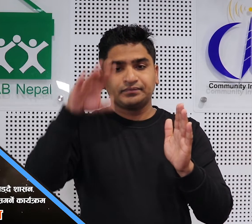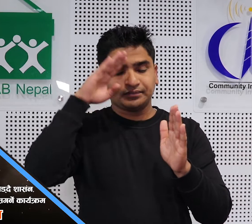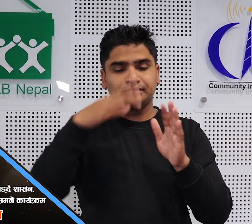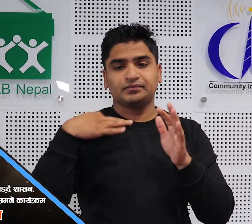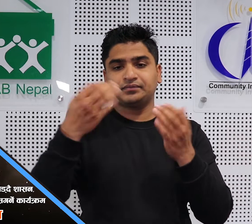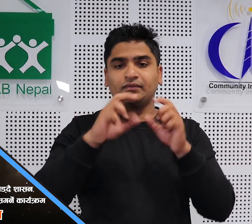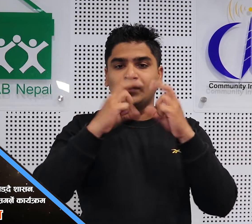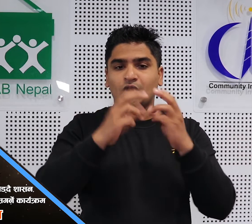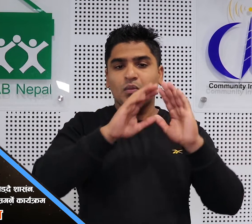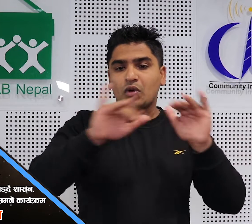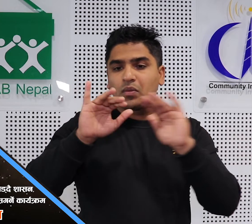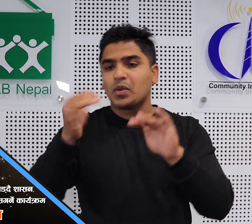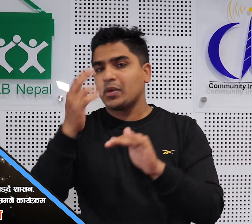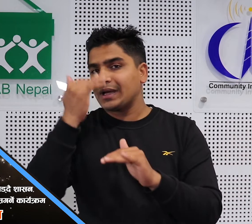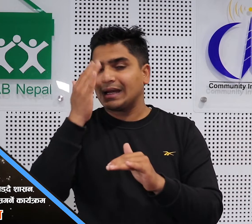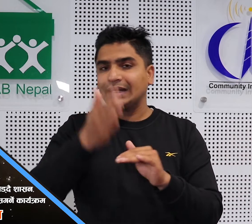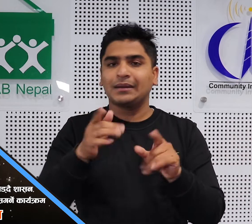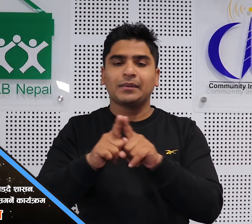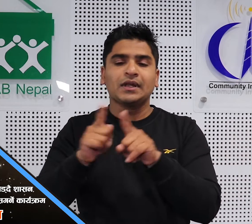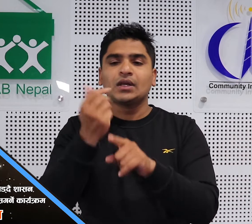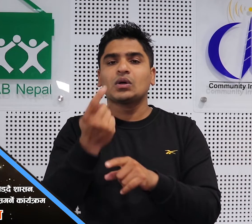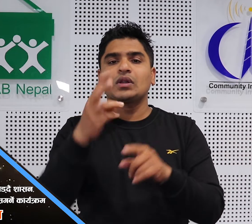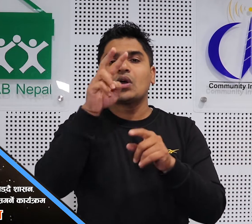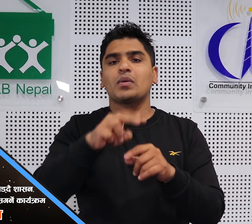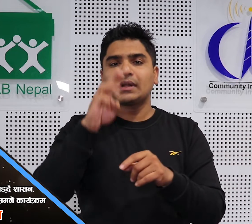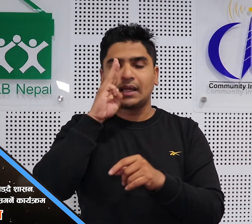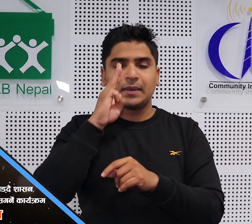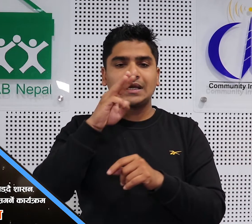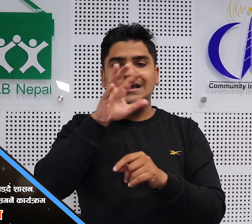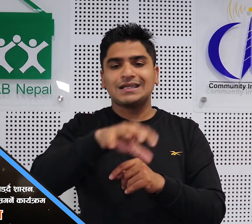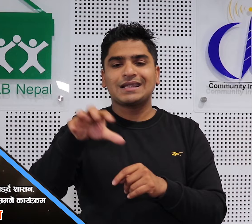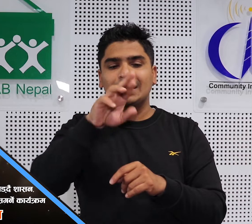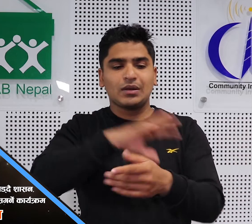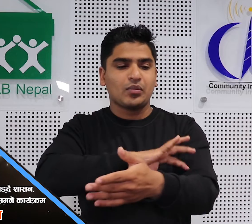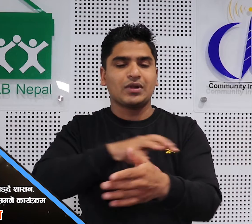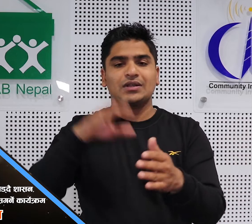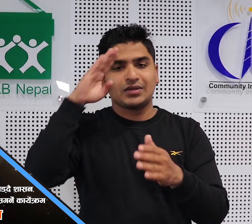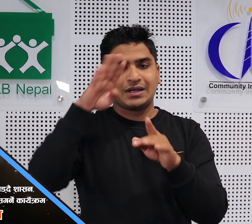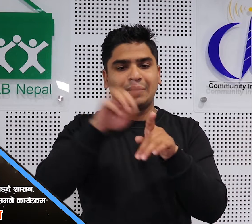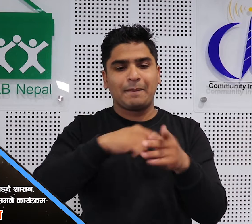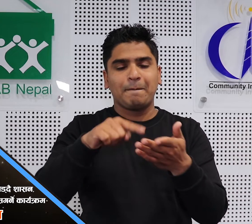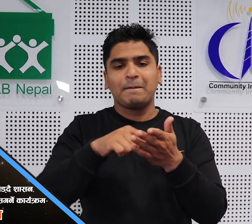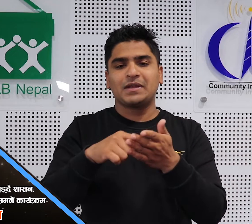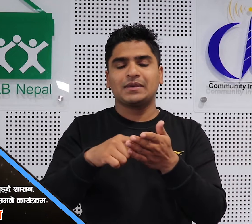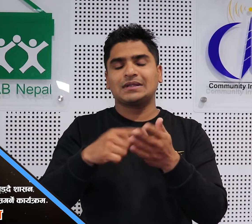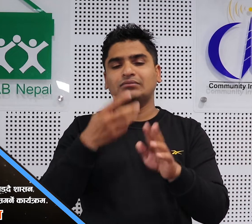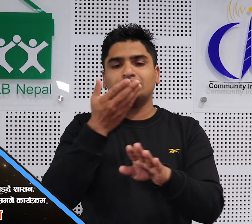दलहरू फरक भएका कारणले गर्दा पनि कतिपय अवस्थामा स्थानीय र प्रदेश सरकार बीच टकराव देखिएको छ।